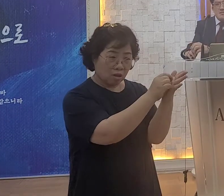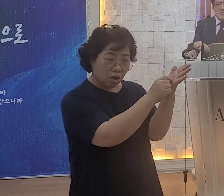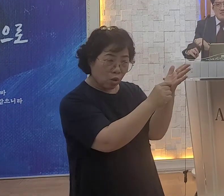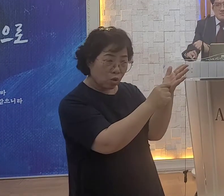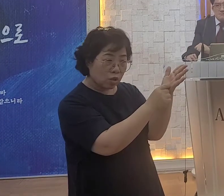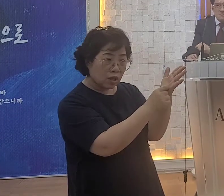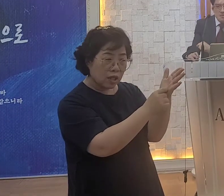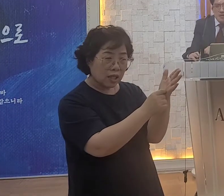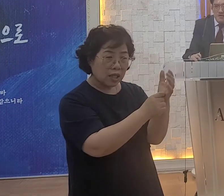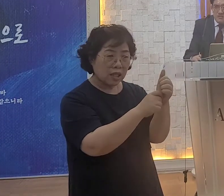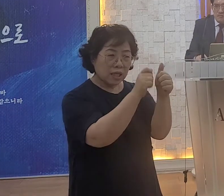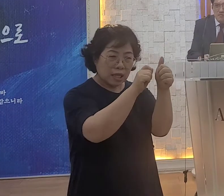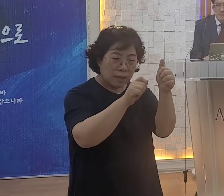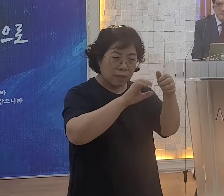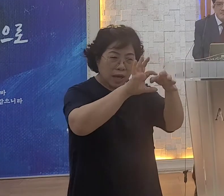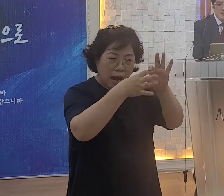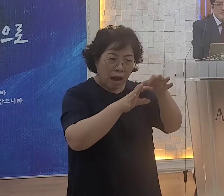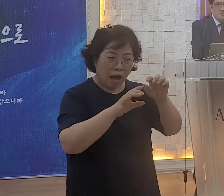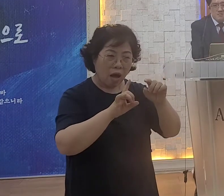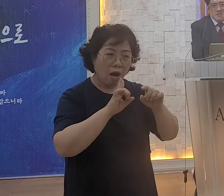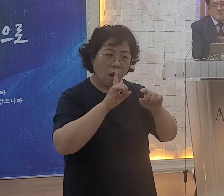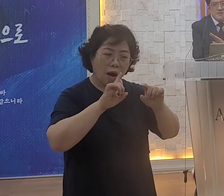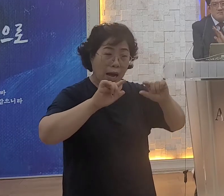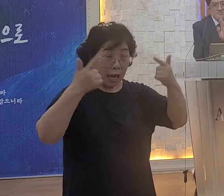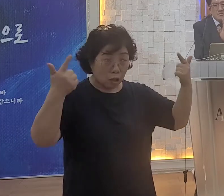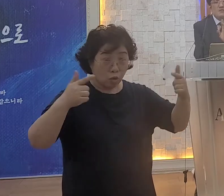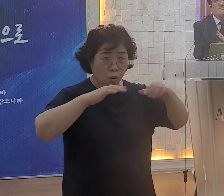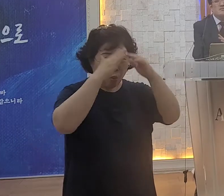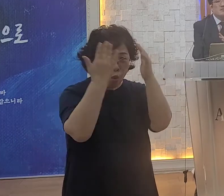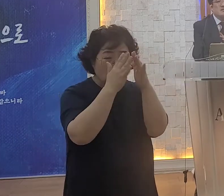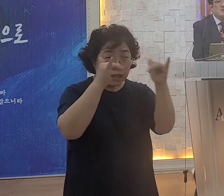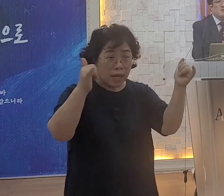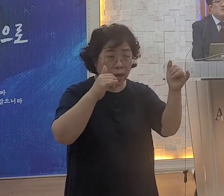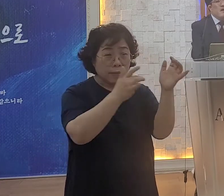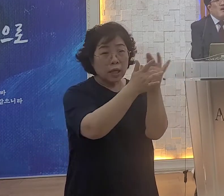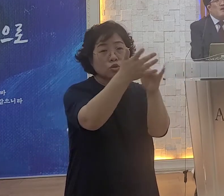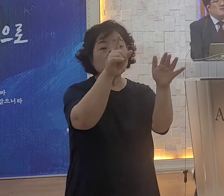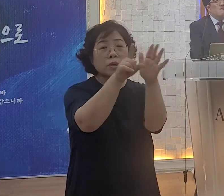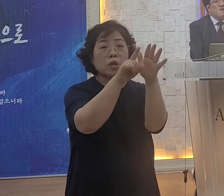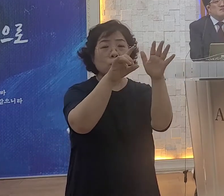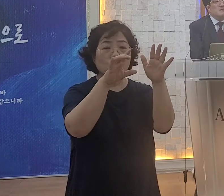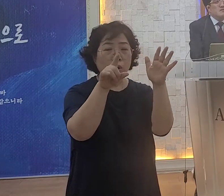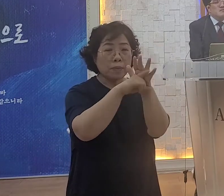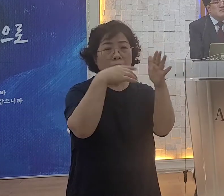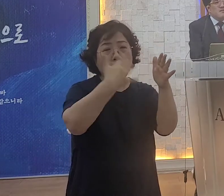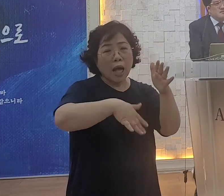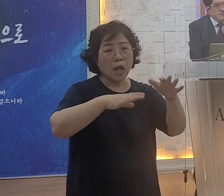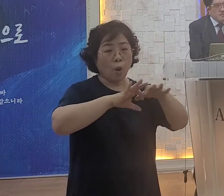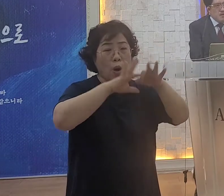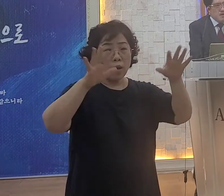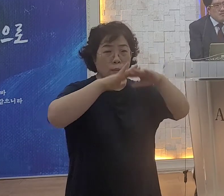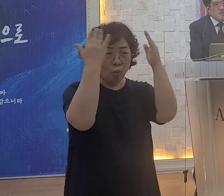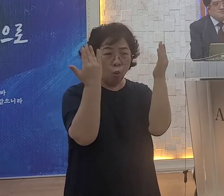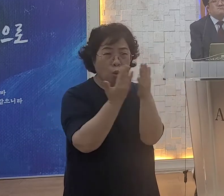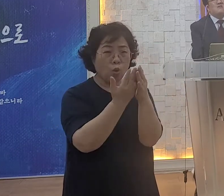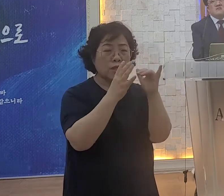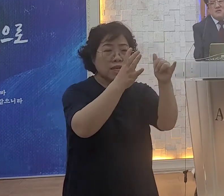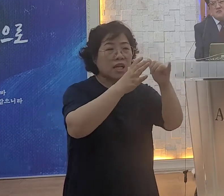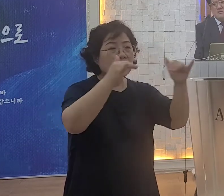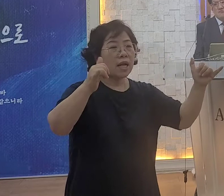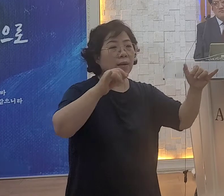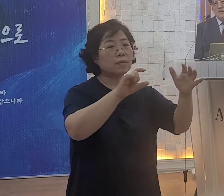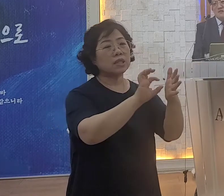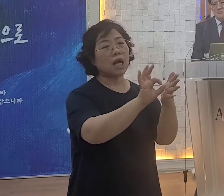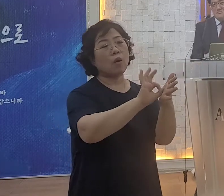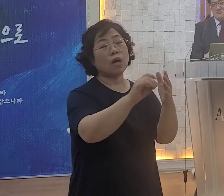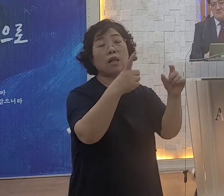헬라어 같은 이런 특수 언어가 아니고 모든 사람, 예수 믿든 안 믿든 다 사용하던 일반 언어였다. 그게 속량이었다는